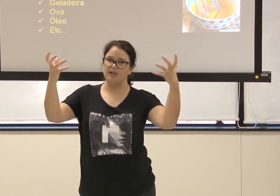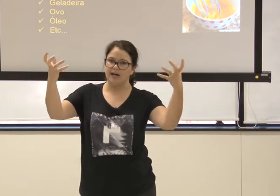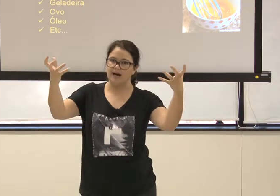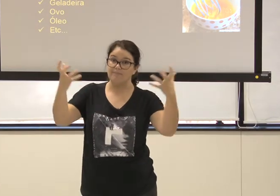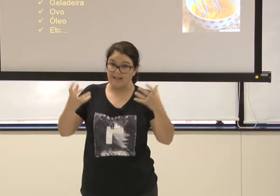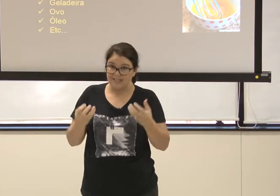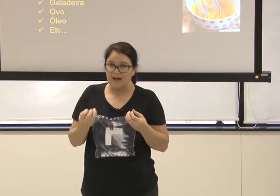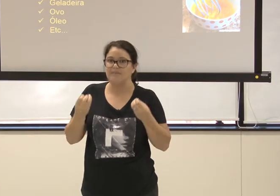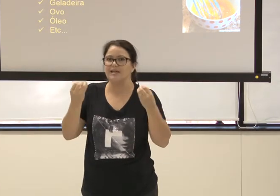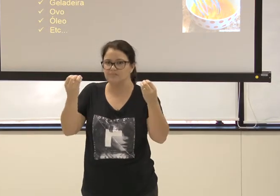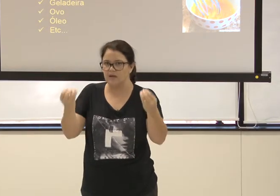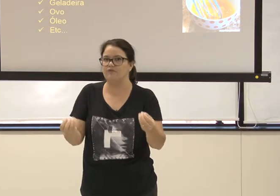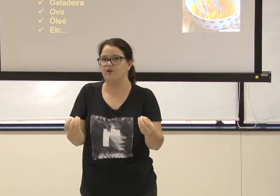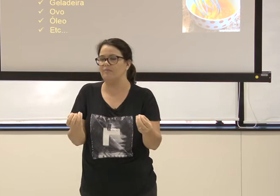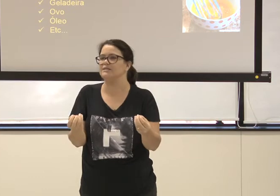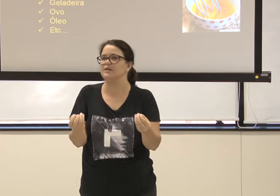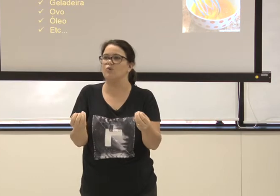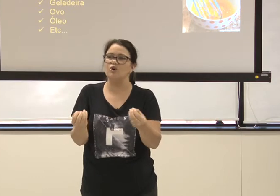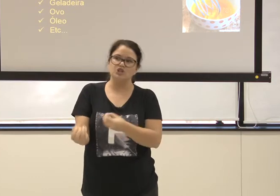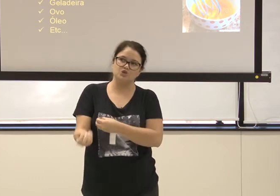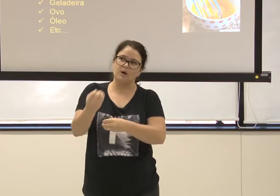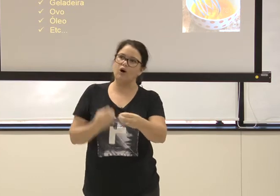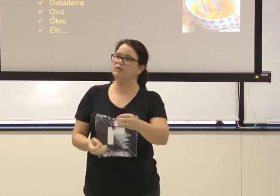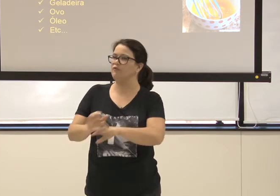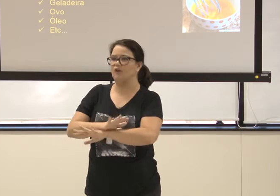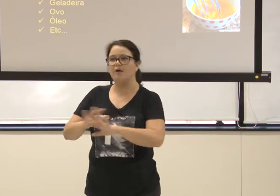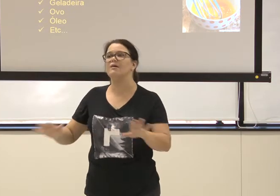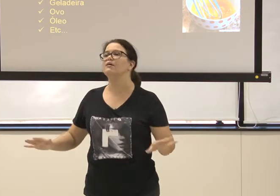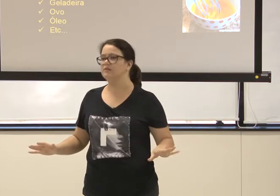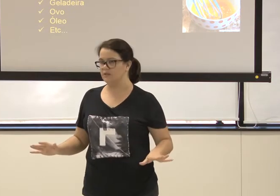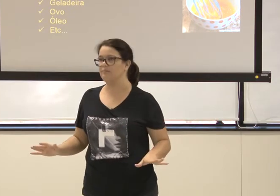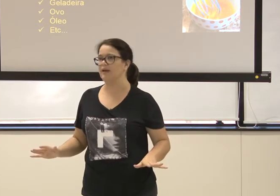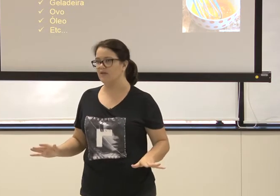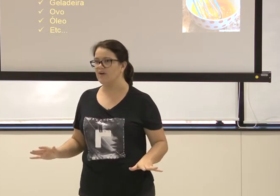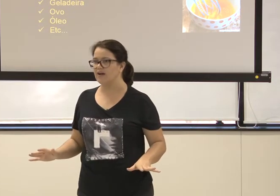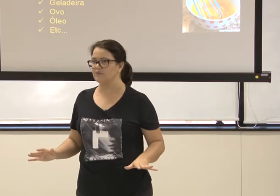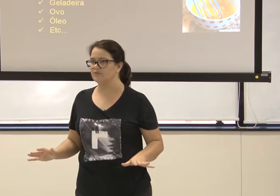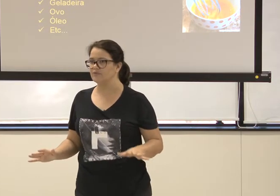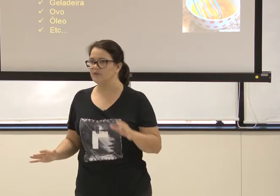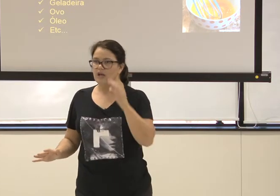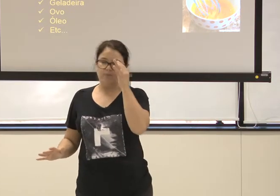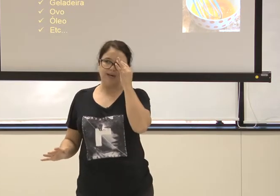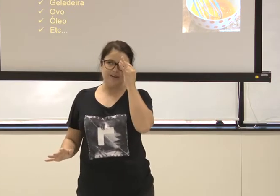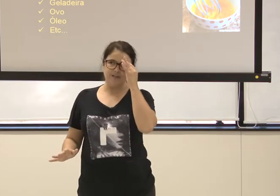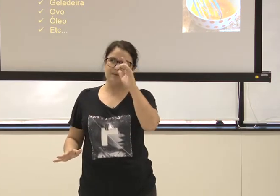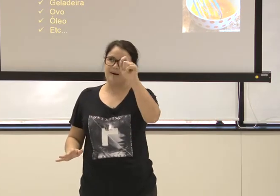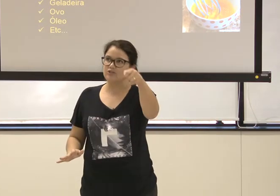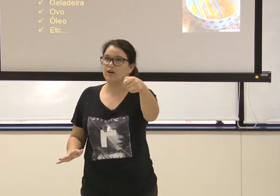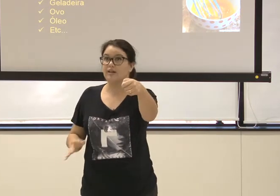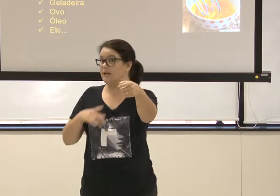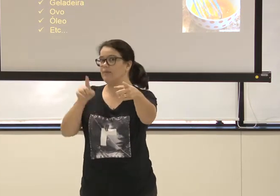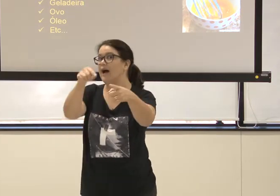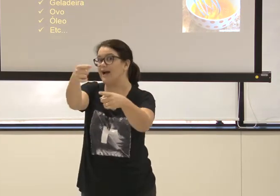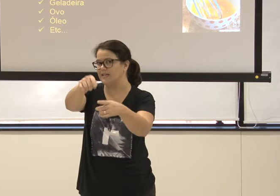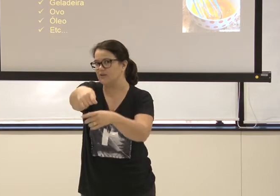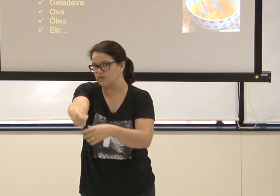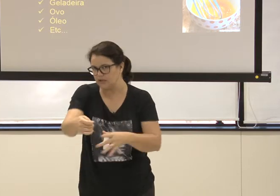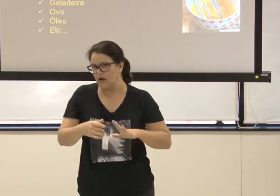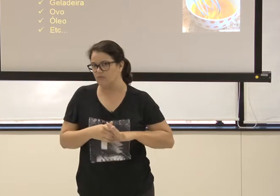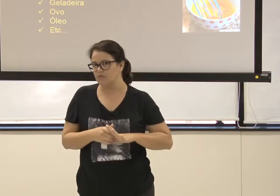comunicar, passar a mesma informação de uma outra forma, também é válido. Porque aí você passou, ele lembra, esse é o sinal.